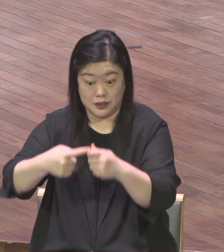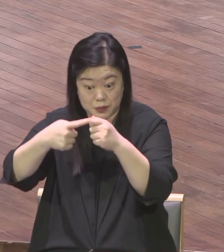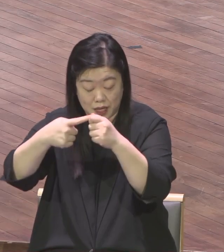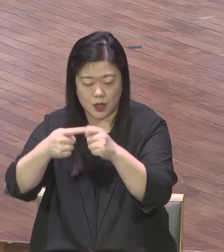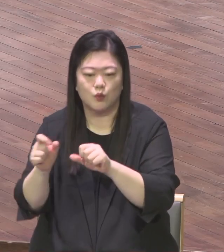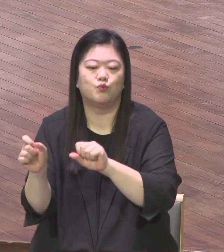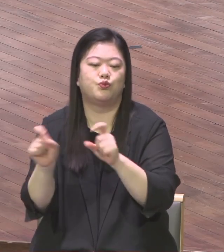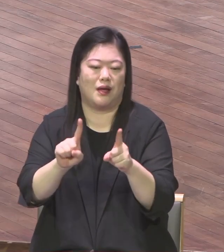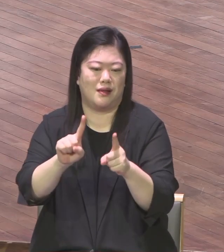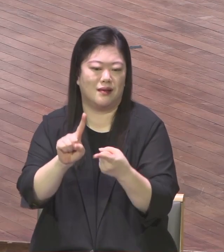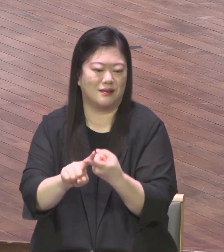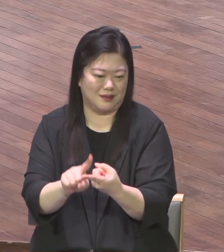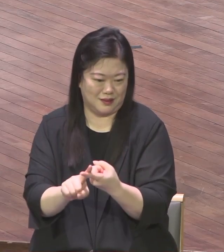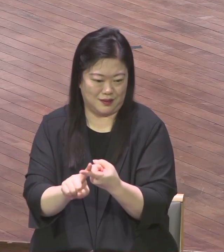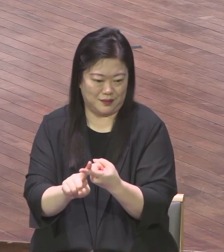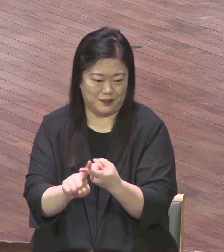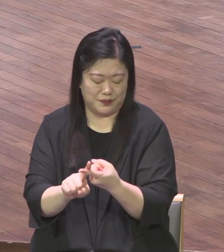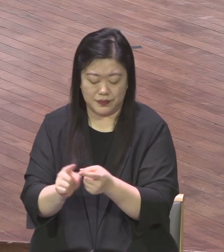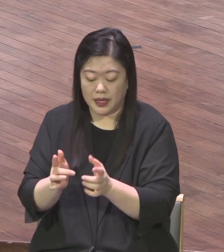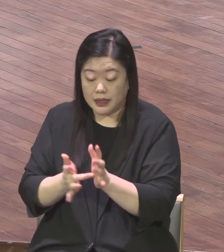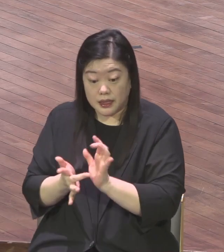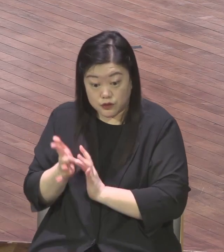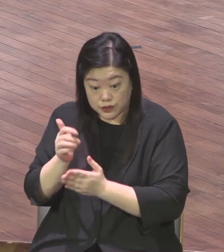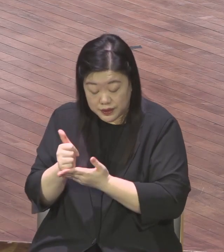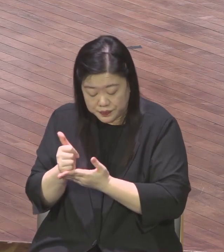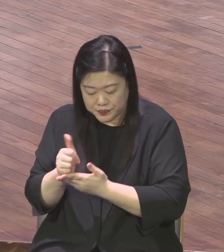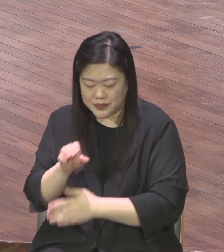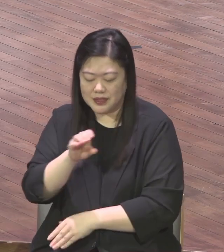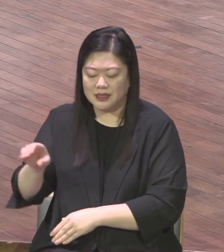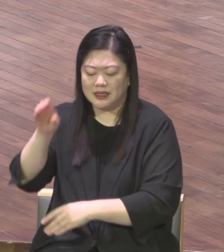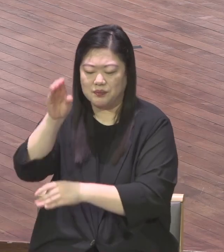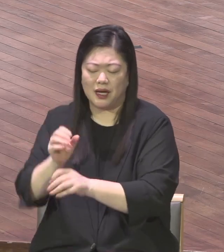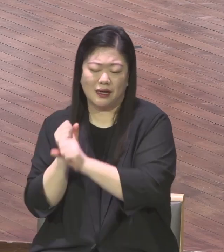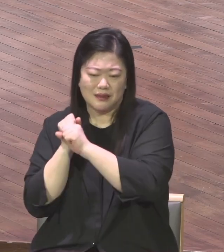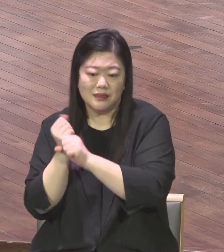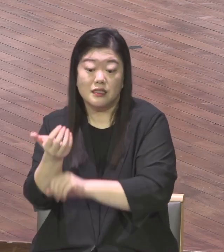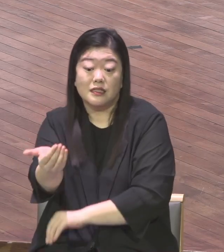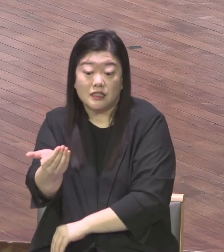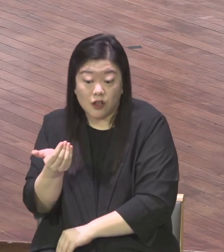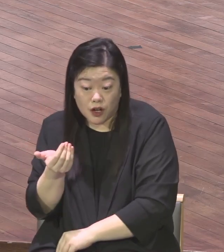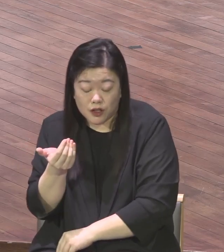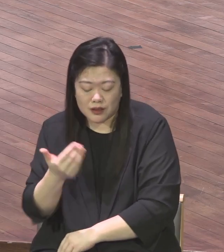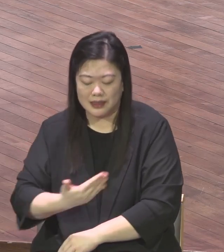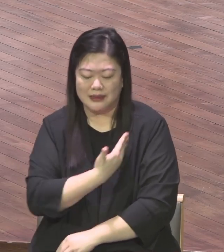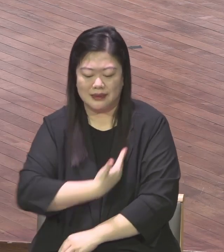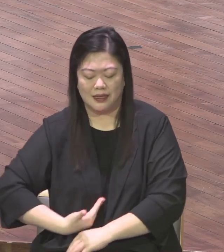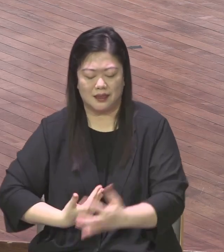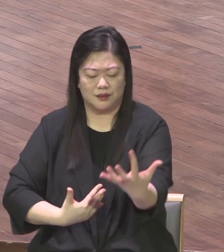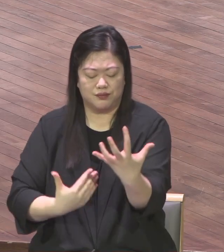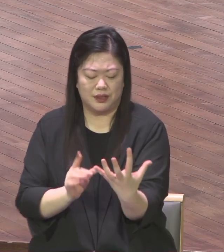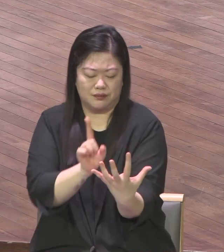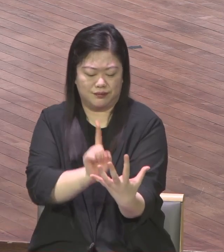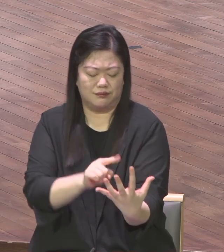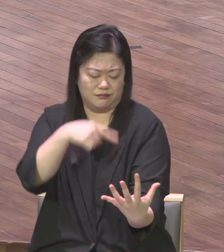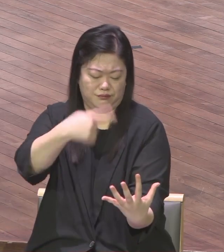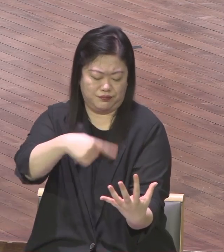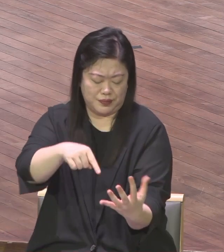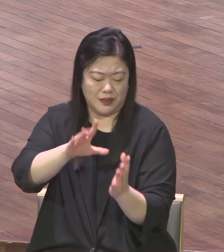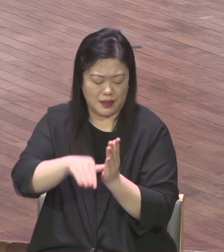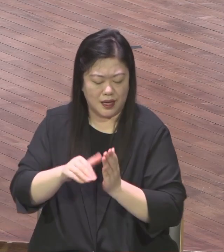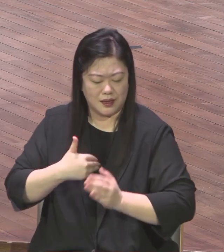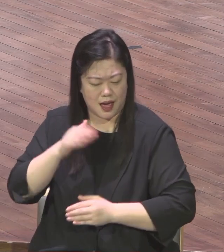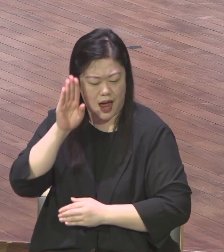예언이었어요. 예수님께서 십자가를 지시기 전에 3번에 걸쳐서 제자들에게 고난과